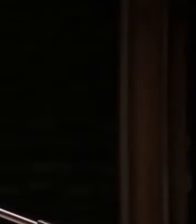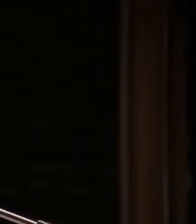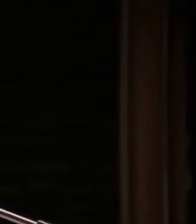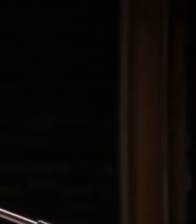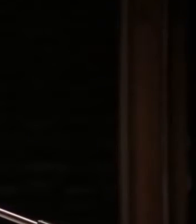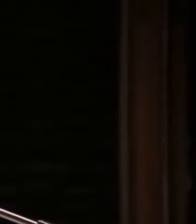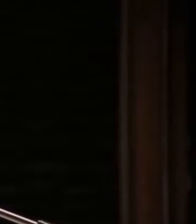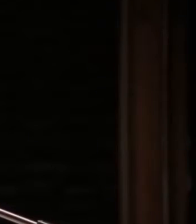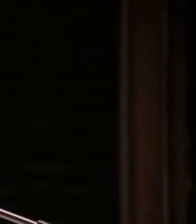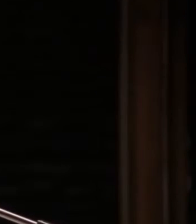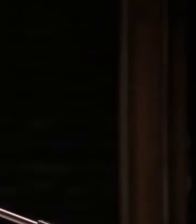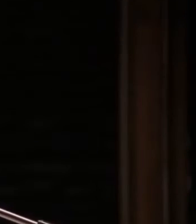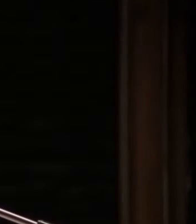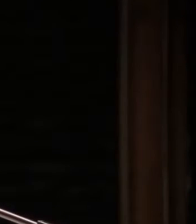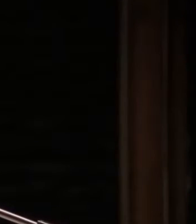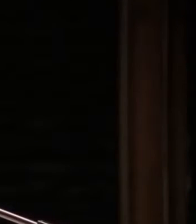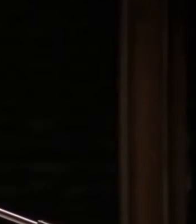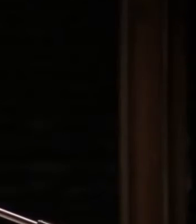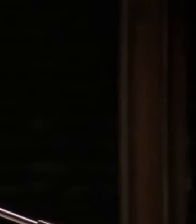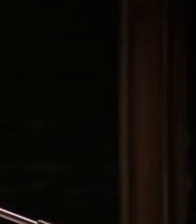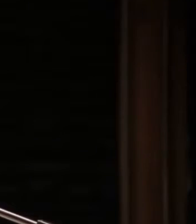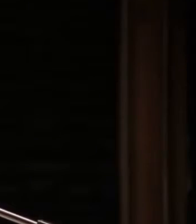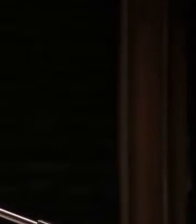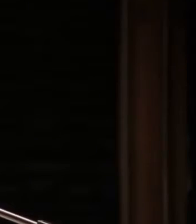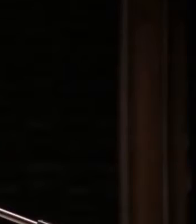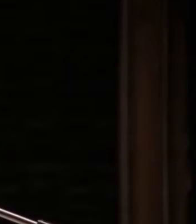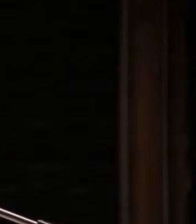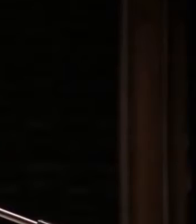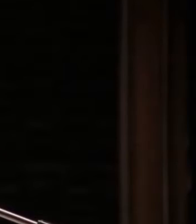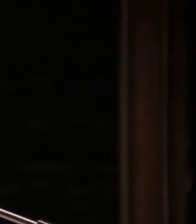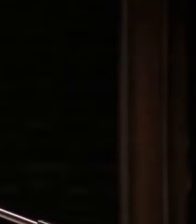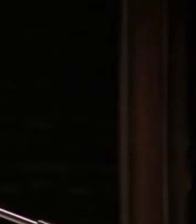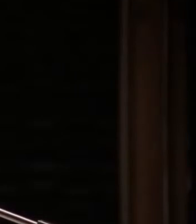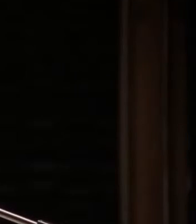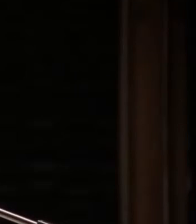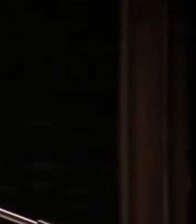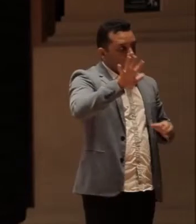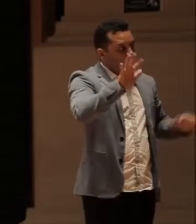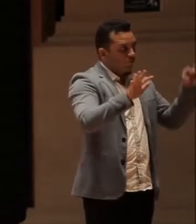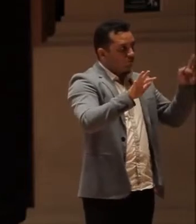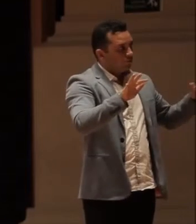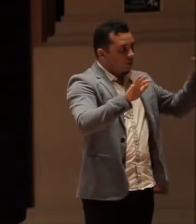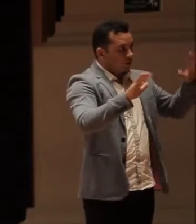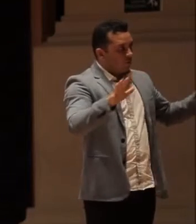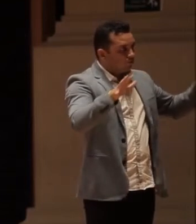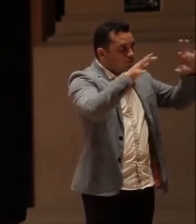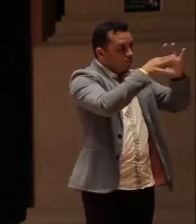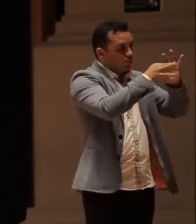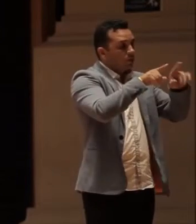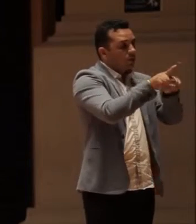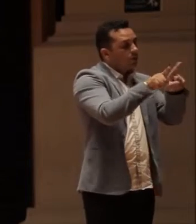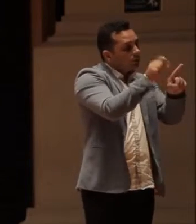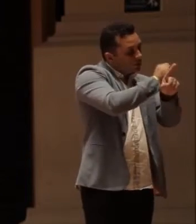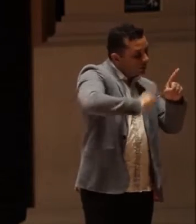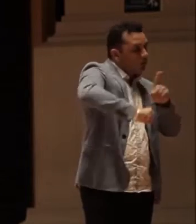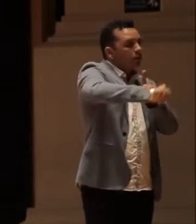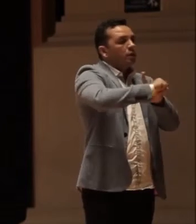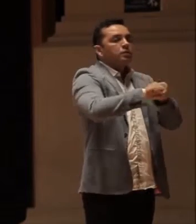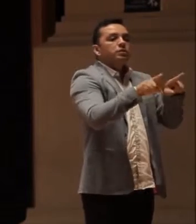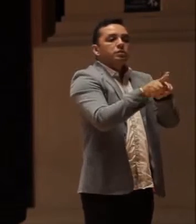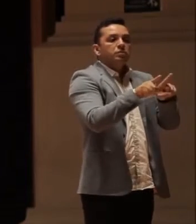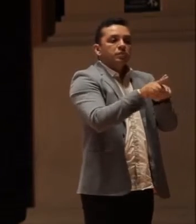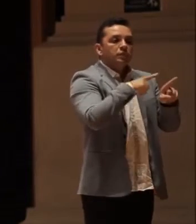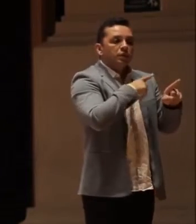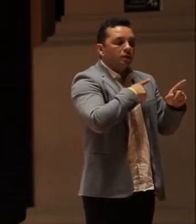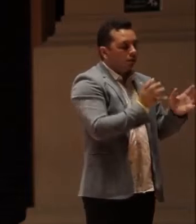permanentes, pactuadas entre todos os entes da federação e a sociedade. No escopo do Sistema Nacional